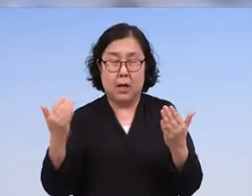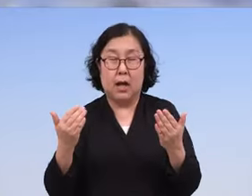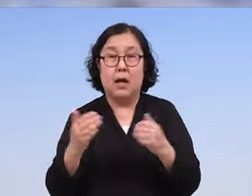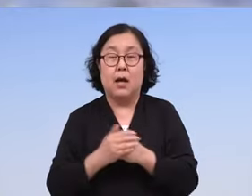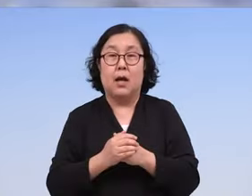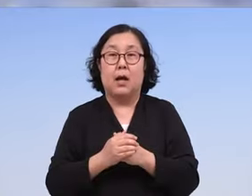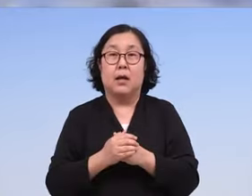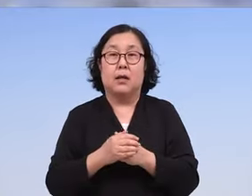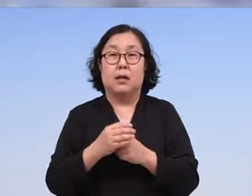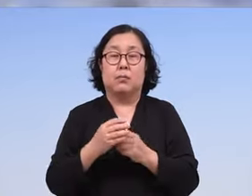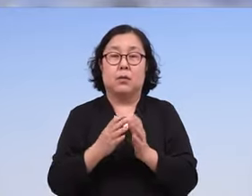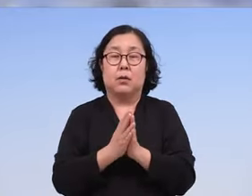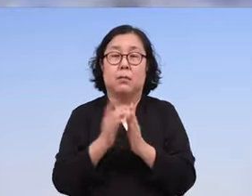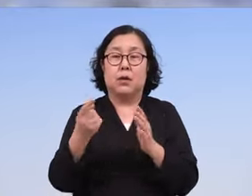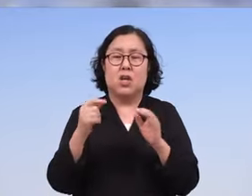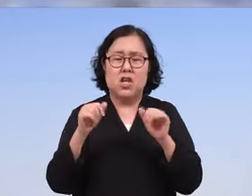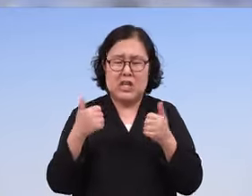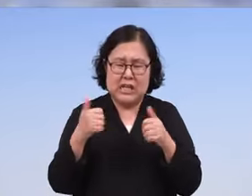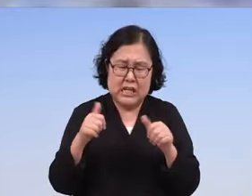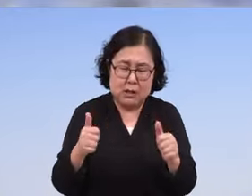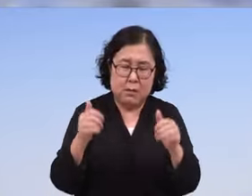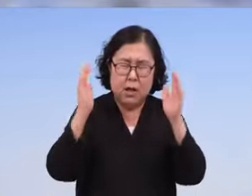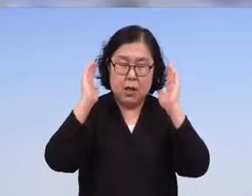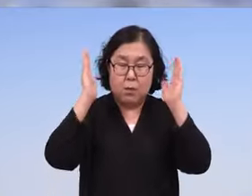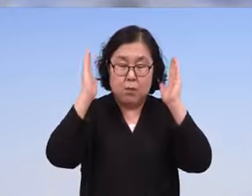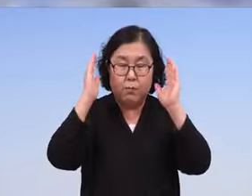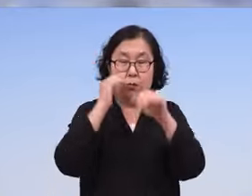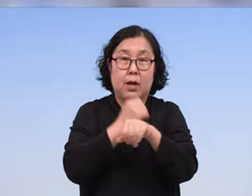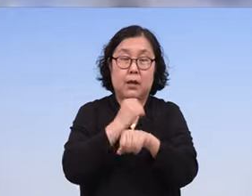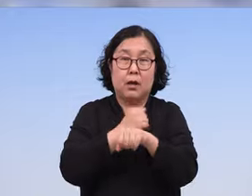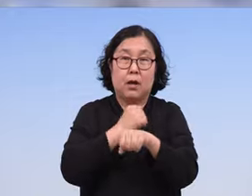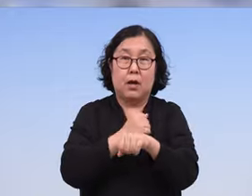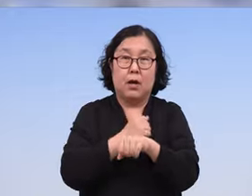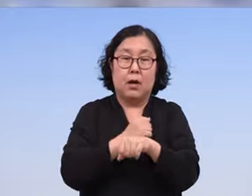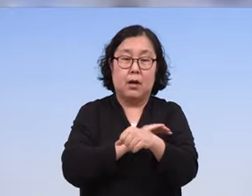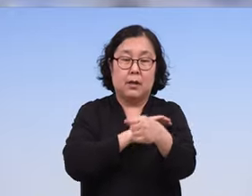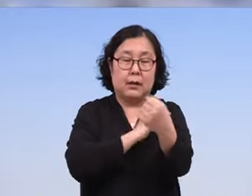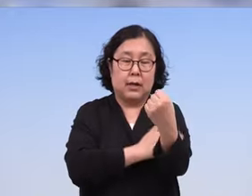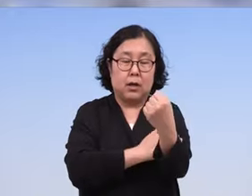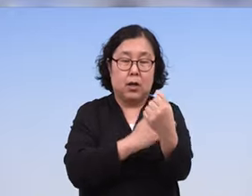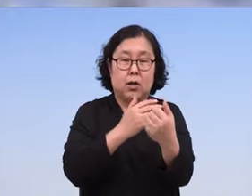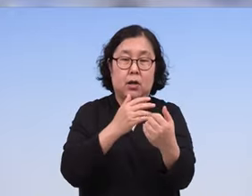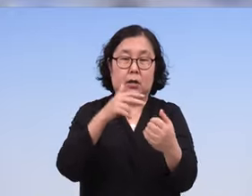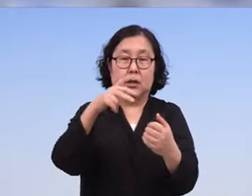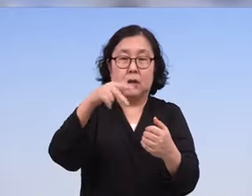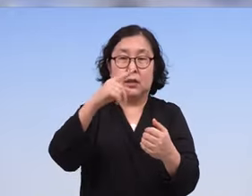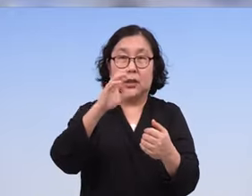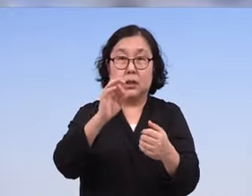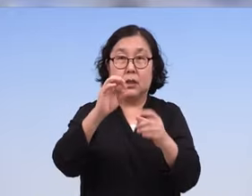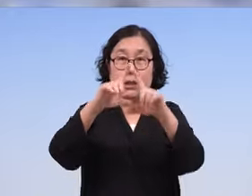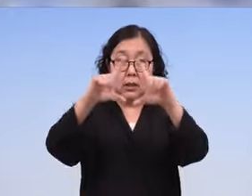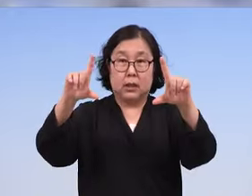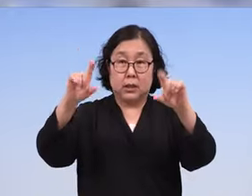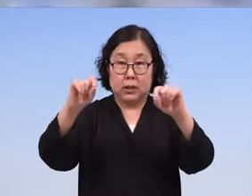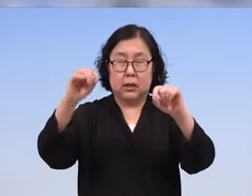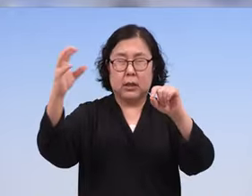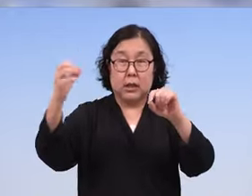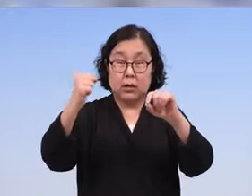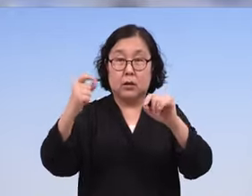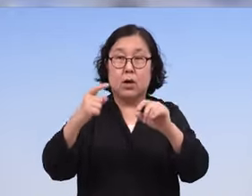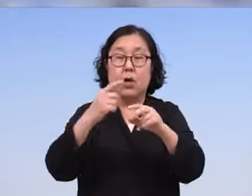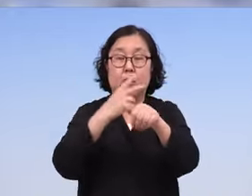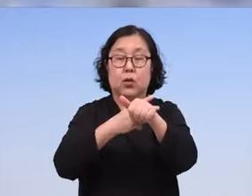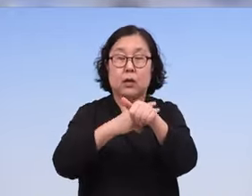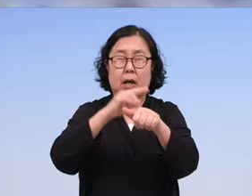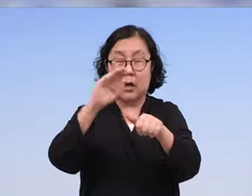어마어마하게 어려운 일이에요. 그래서 막 3수, 4수까지 해가지고 교원 자격증을 얻었기 때문에 교사가 되신 거 아닙니까?